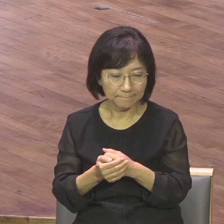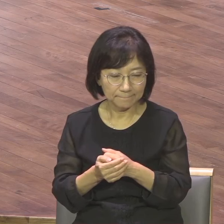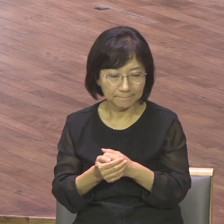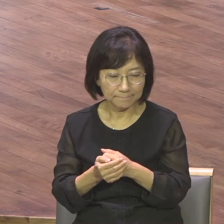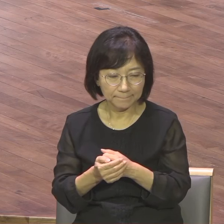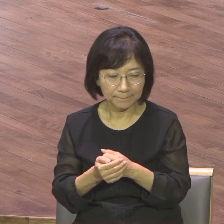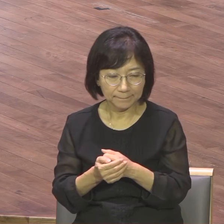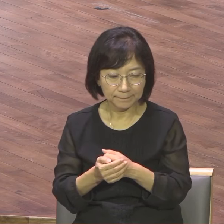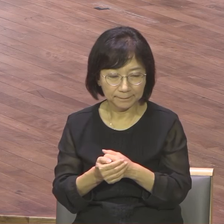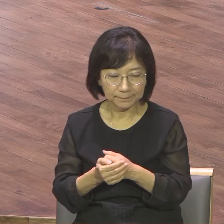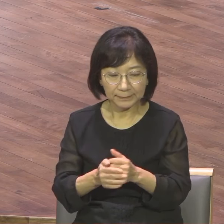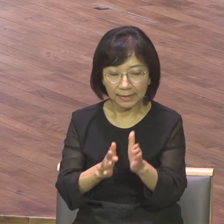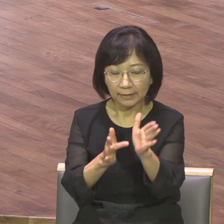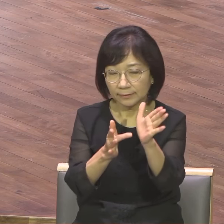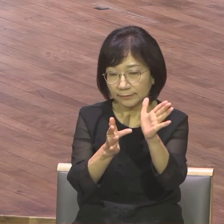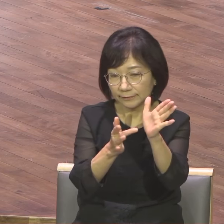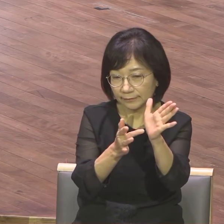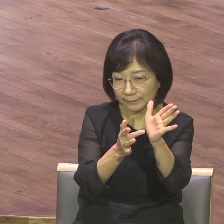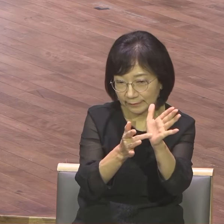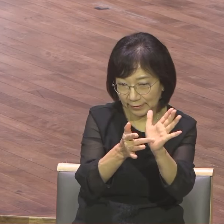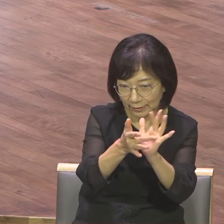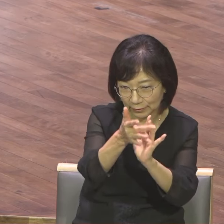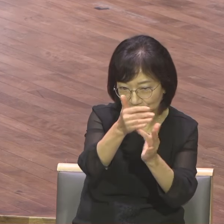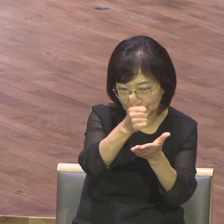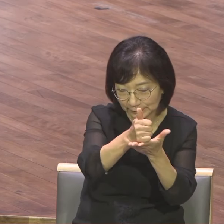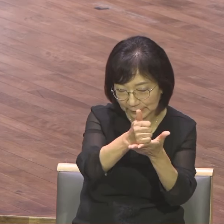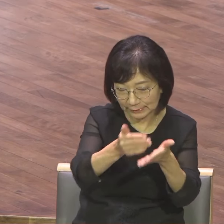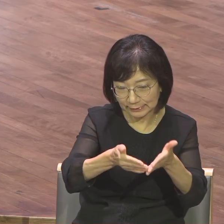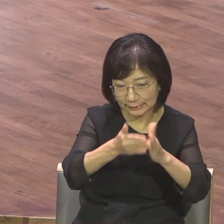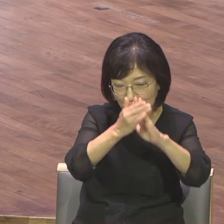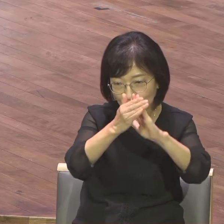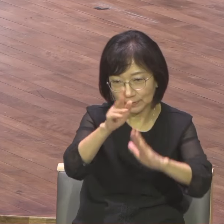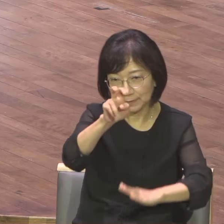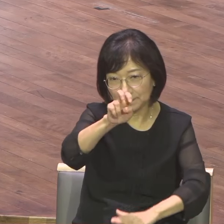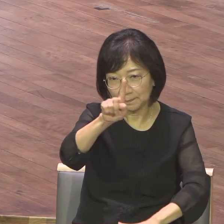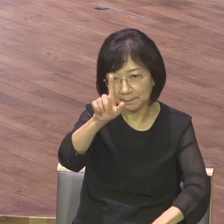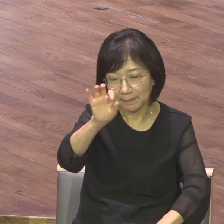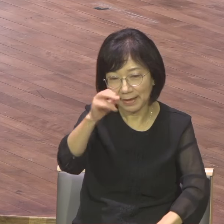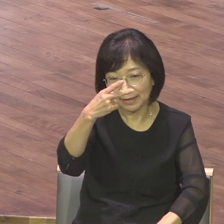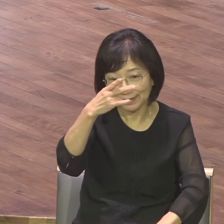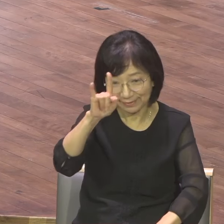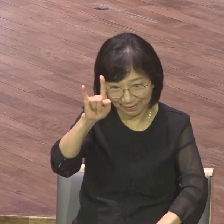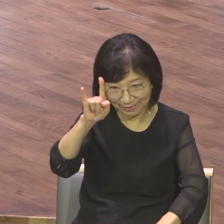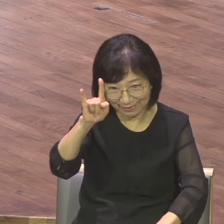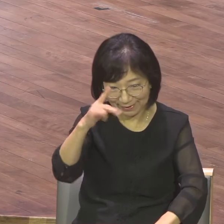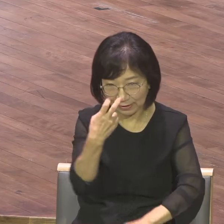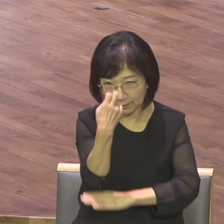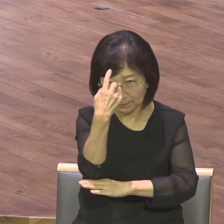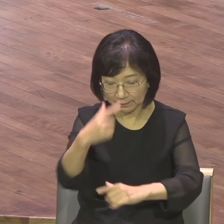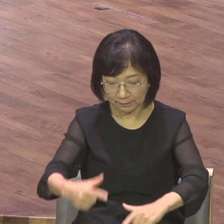자, 예수님이 세운 망대, 예수님이 세운 망대는 절대 무너지지 않습니다.